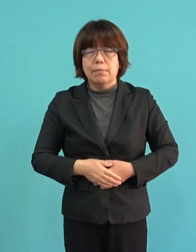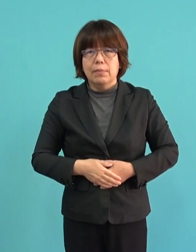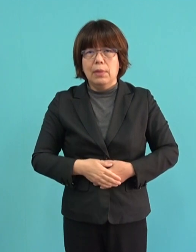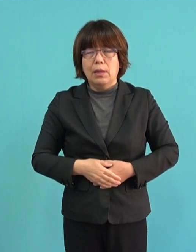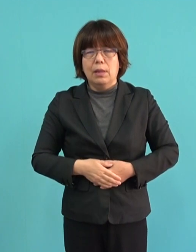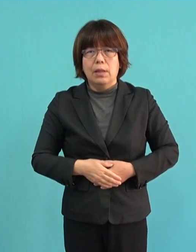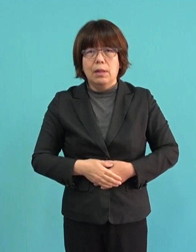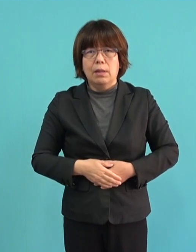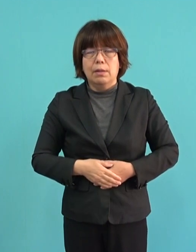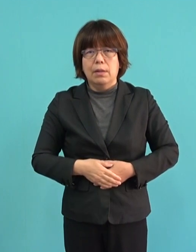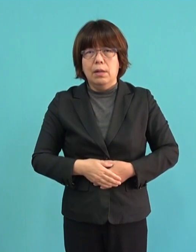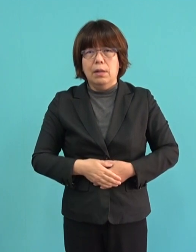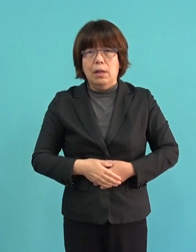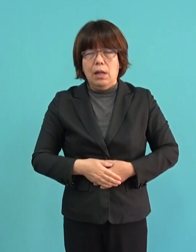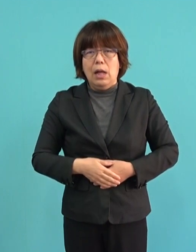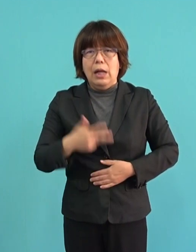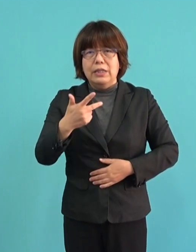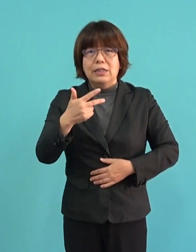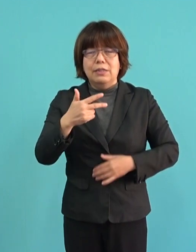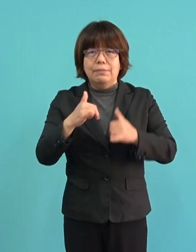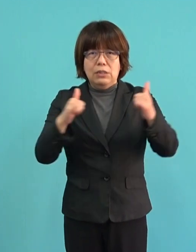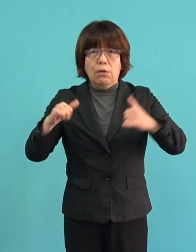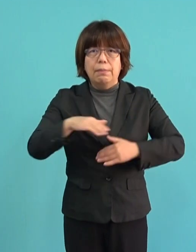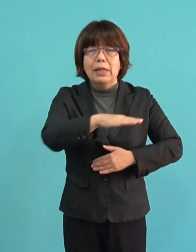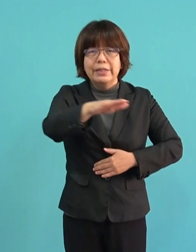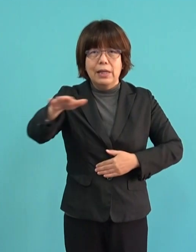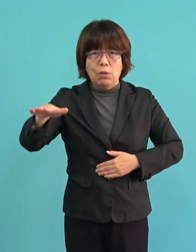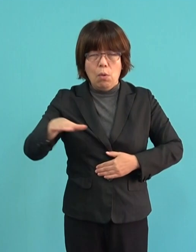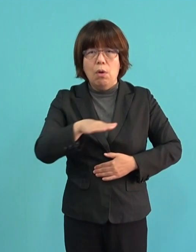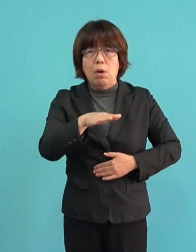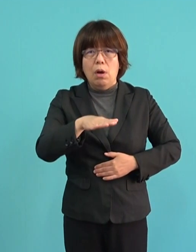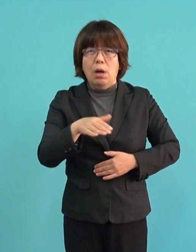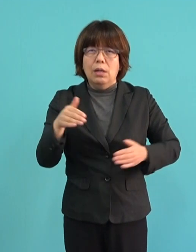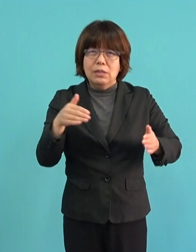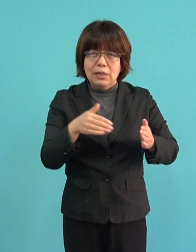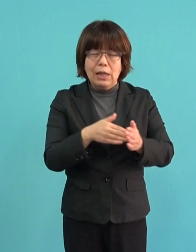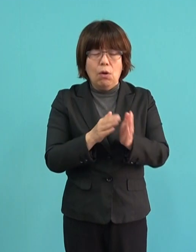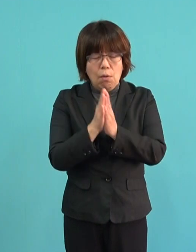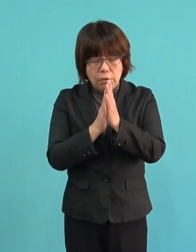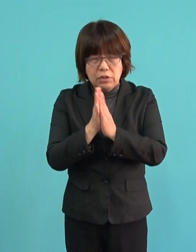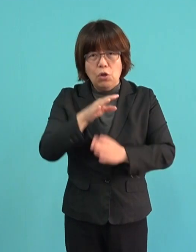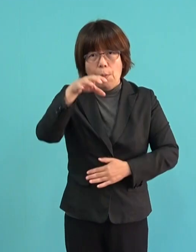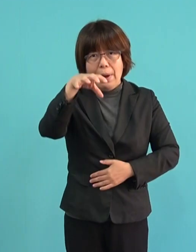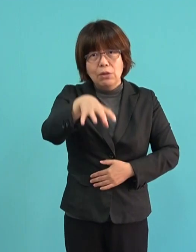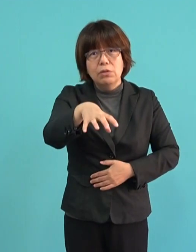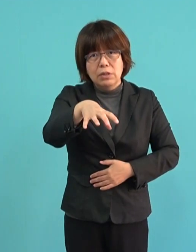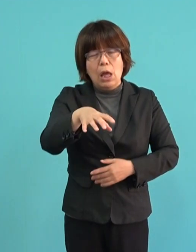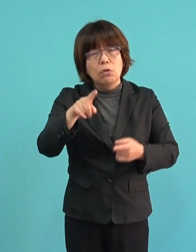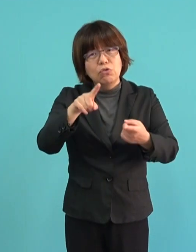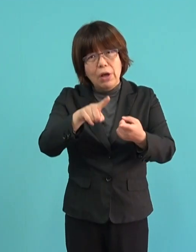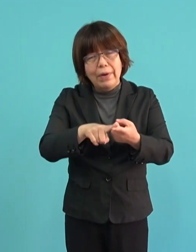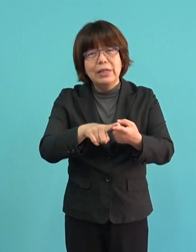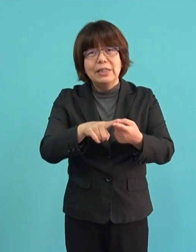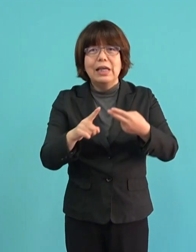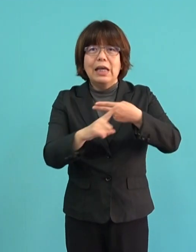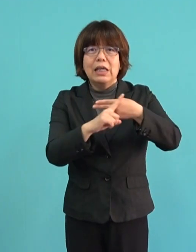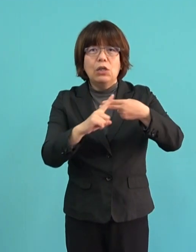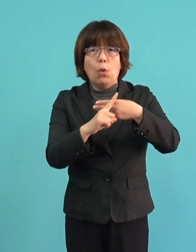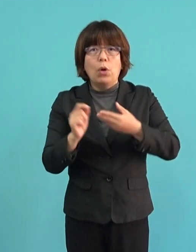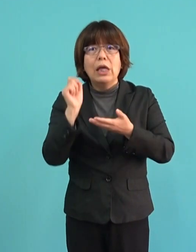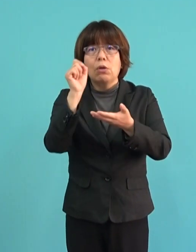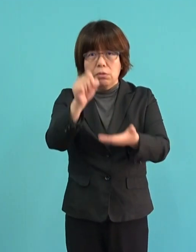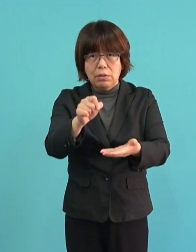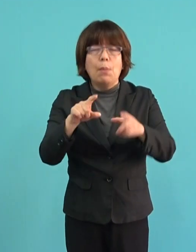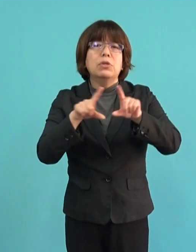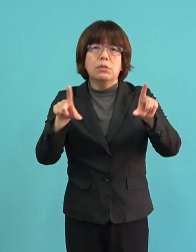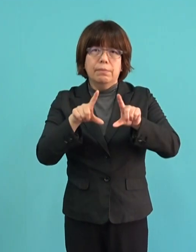あの市民の皆さんの最後の見送りの場としてふさわしい機能を提供していくということ